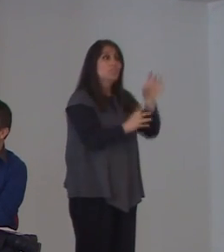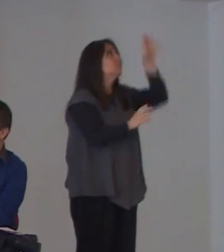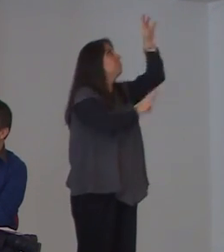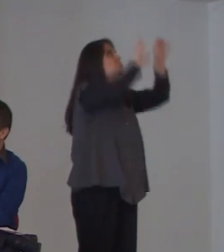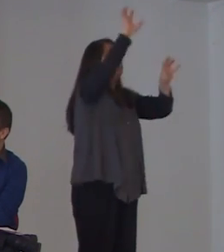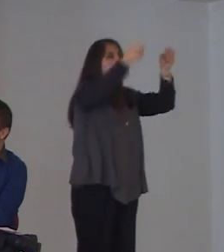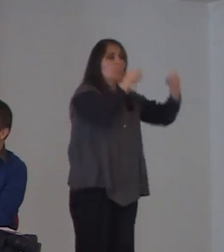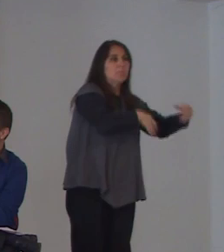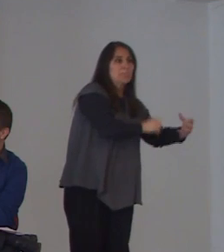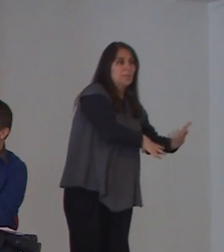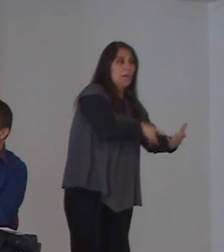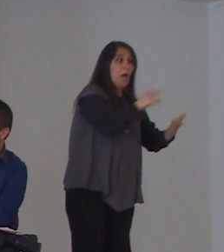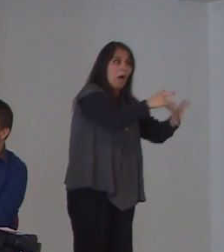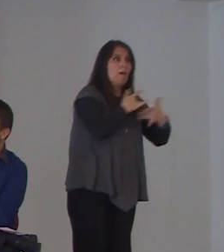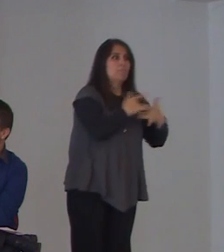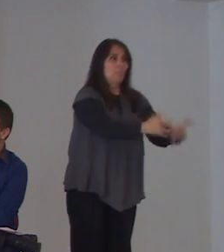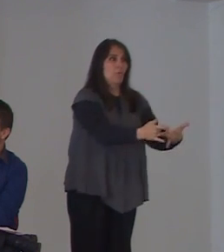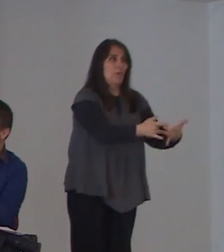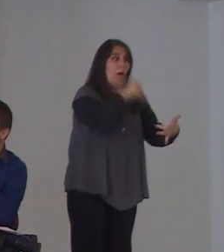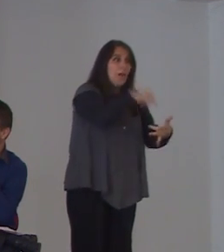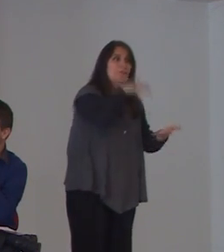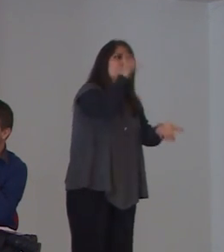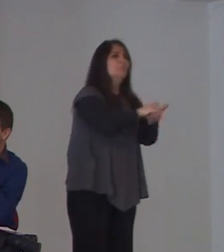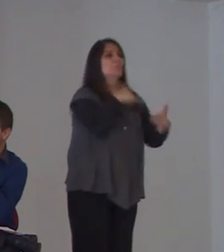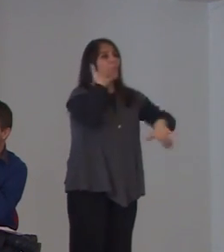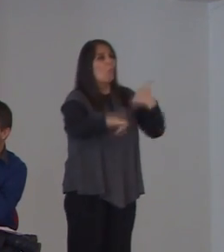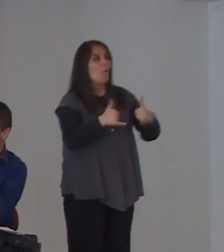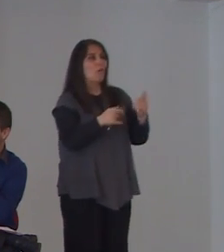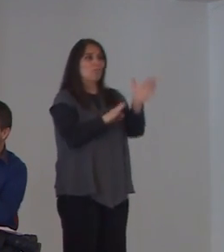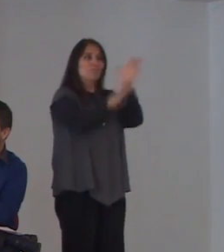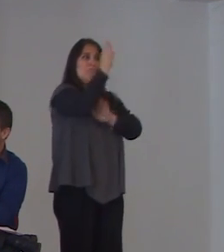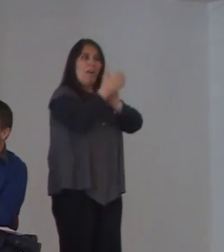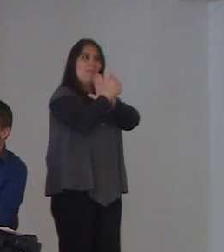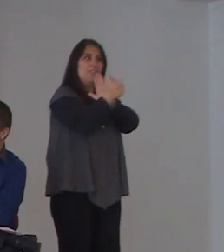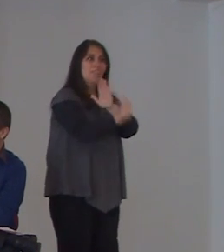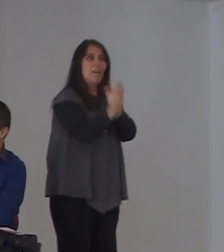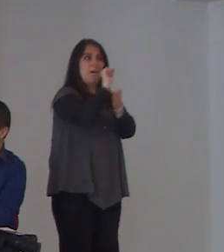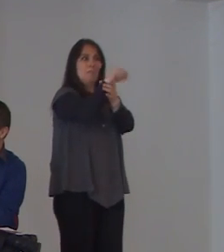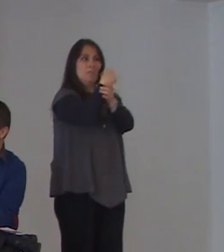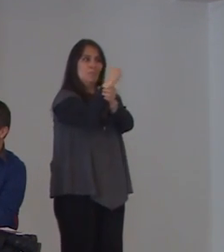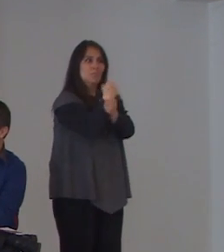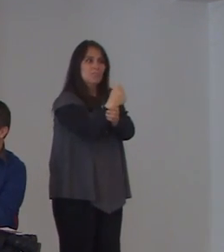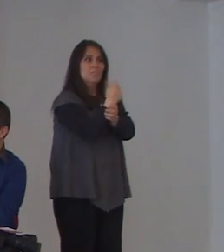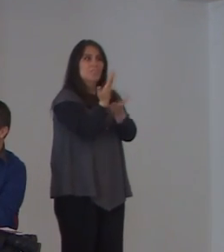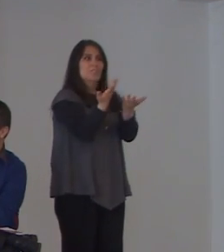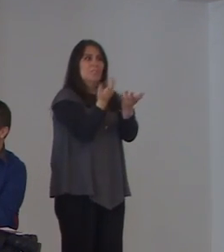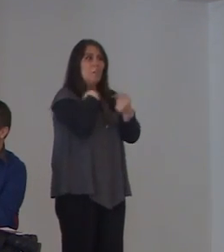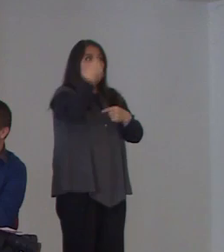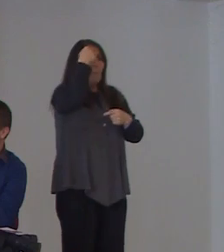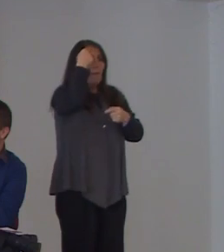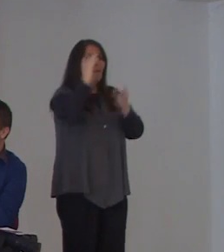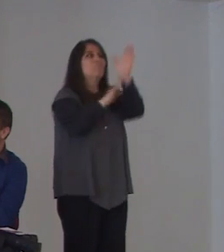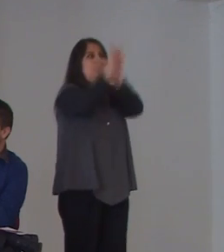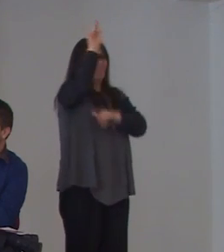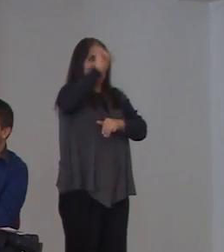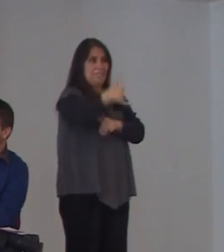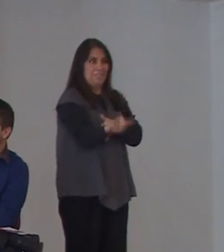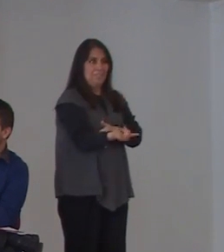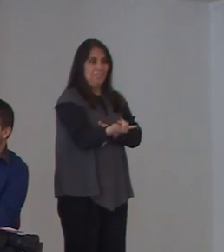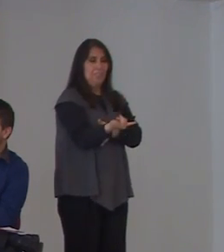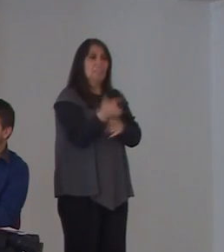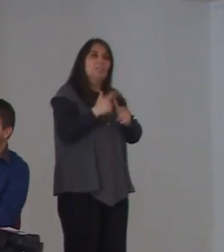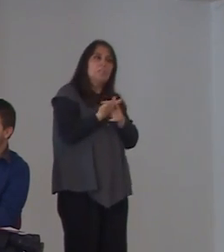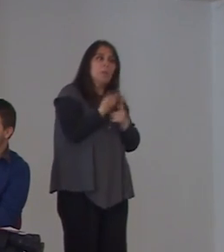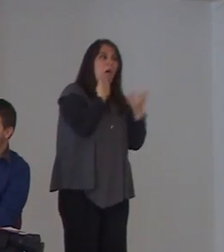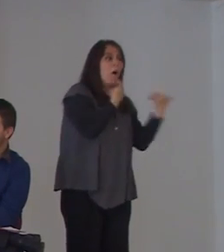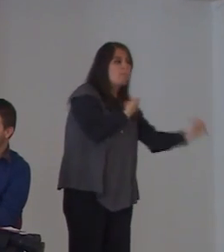colaborar también se vuelve juego, se vuelve destreza, psicomotriz, mental, ¿sí? Hay un sinnúmero de escenarios en